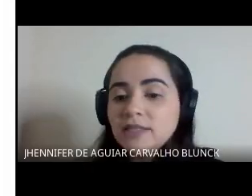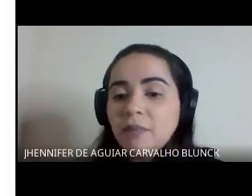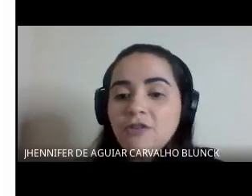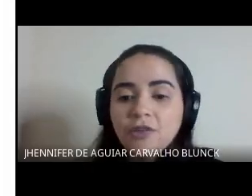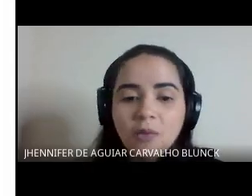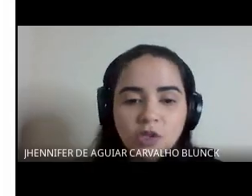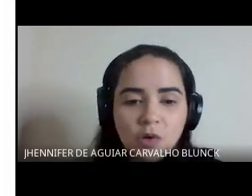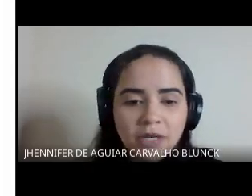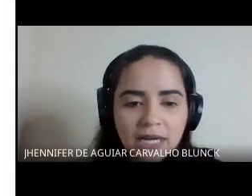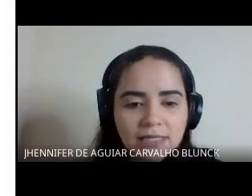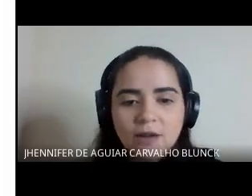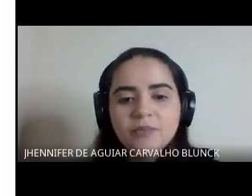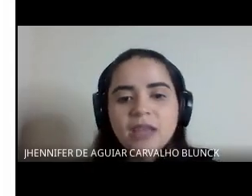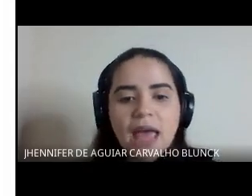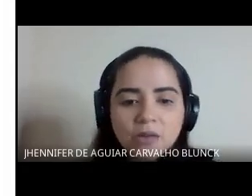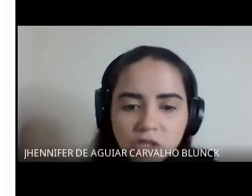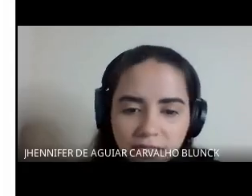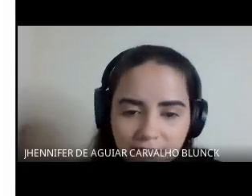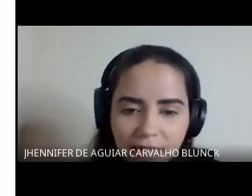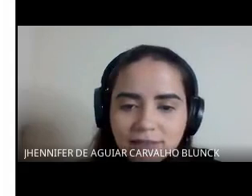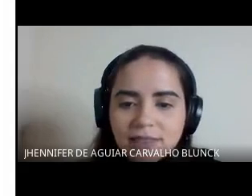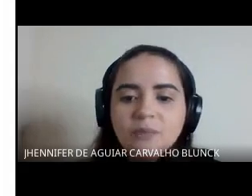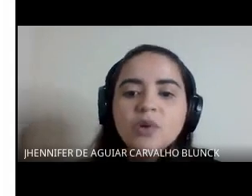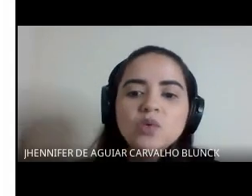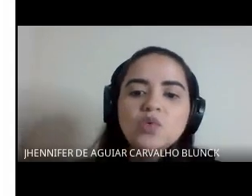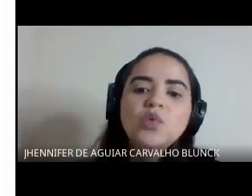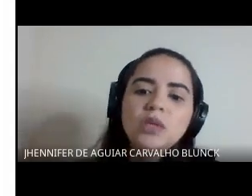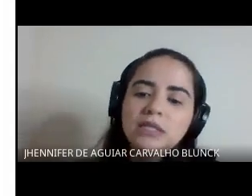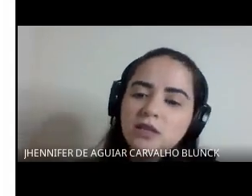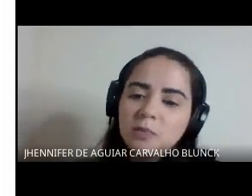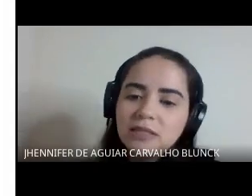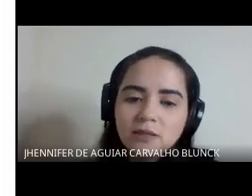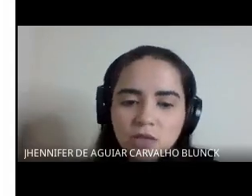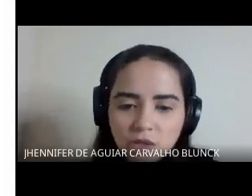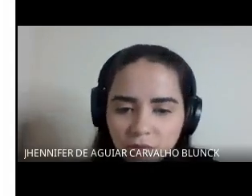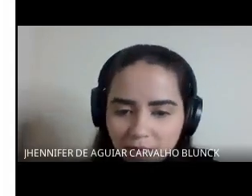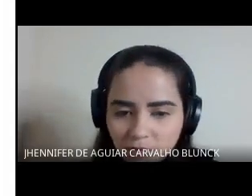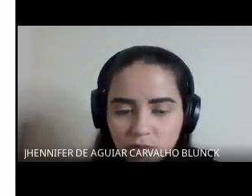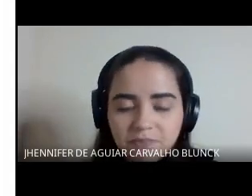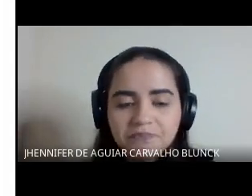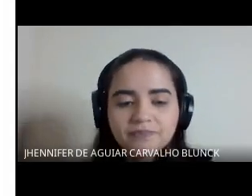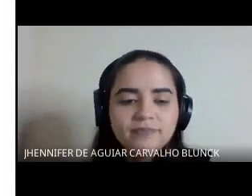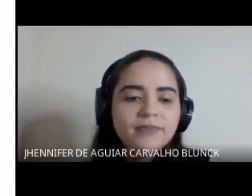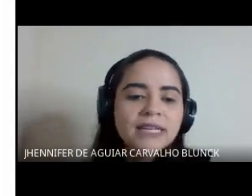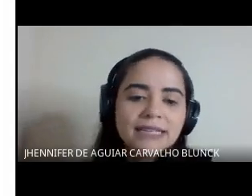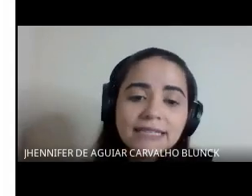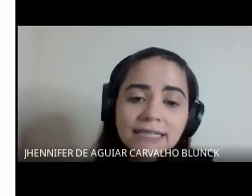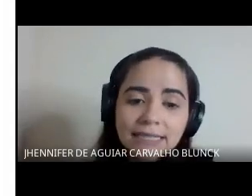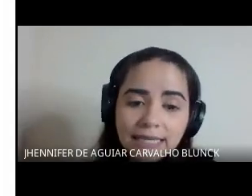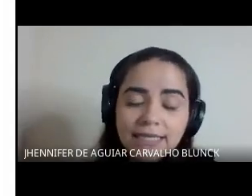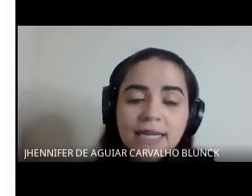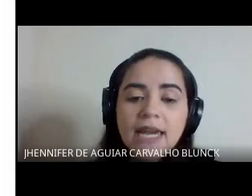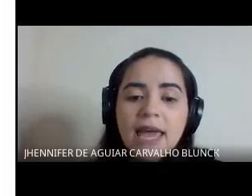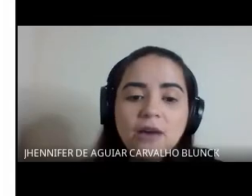como principal forma de comunicação. É utilizada sempre que o surdo deseja expressar seus sentimentos.